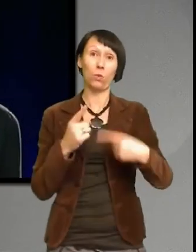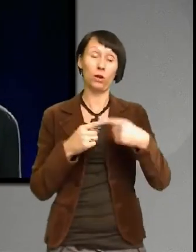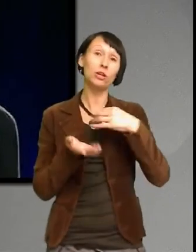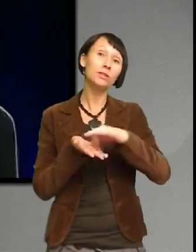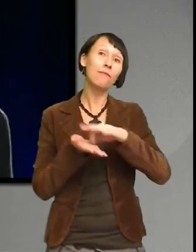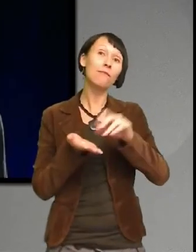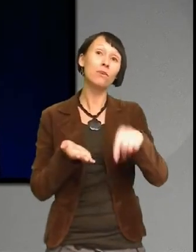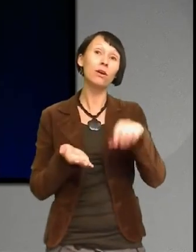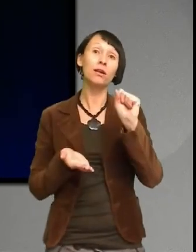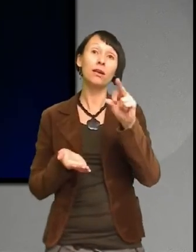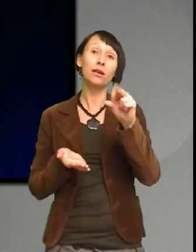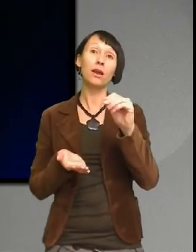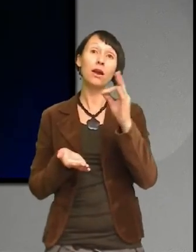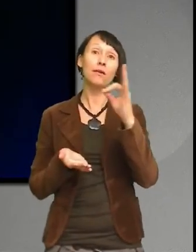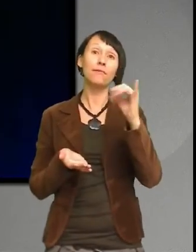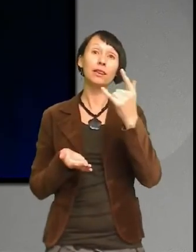ungdomsredaktion i GP.